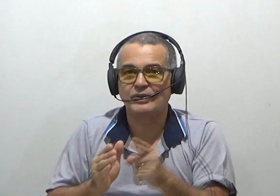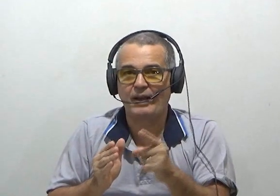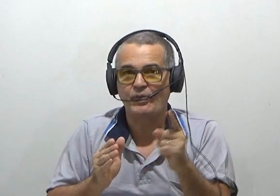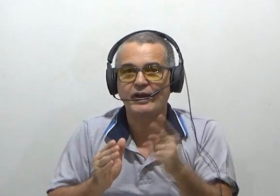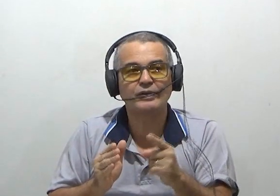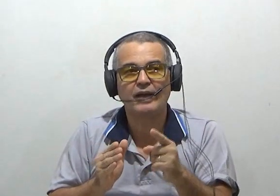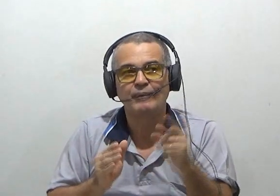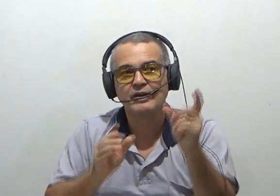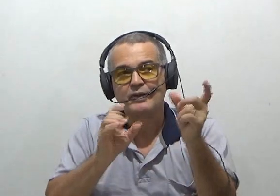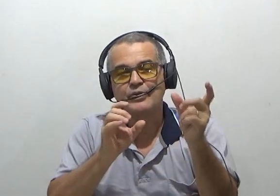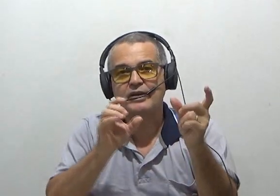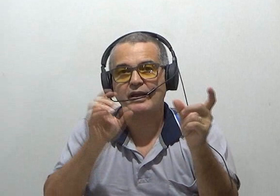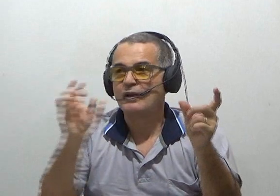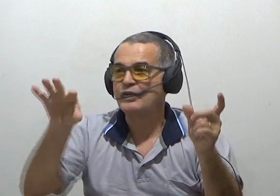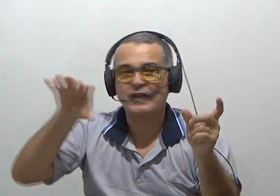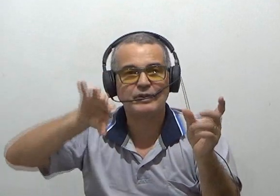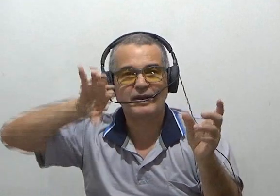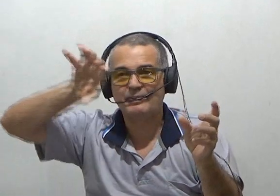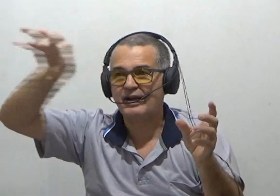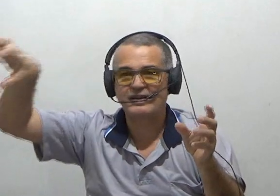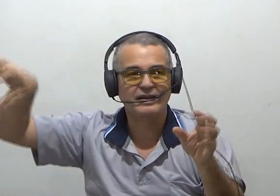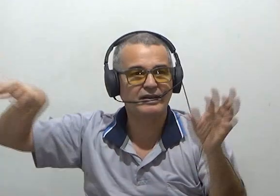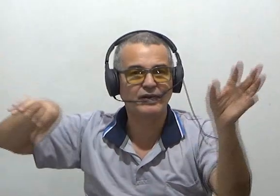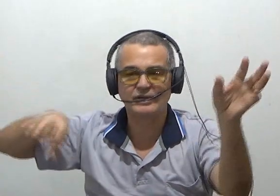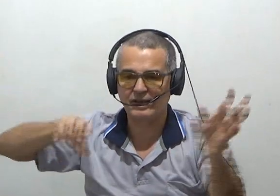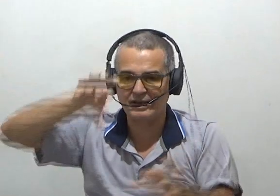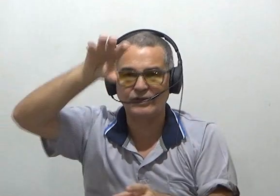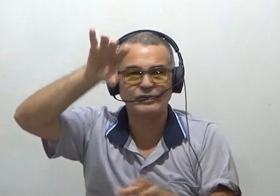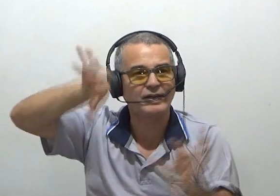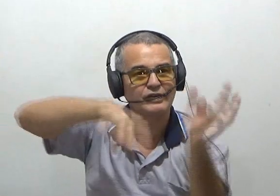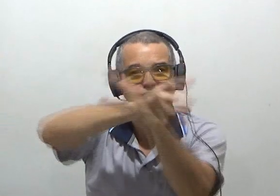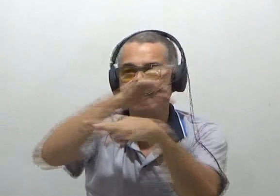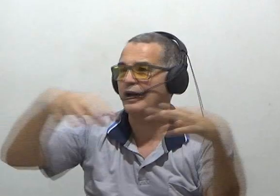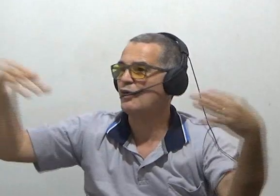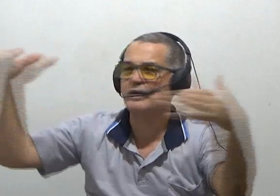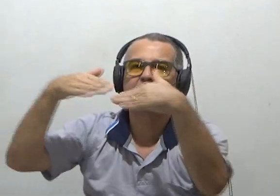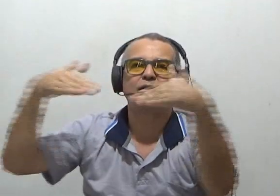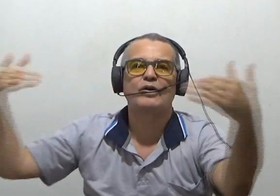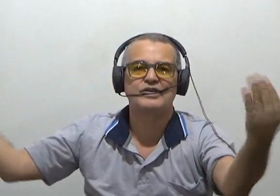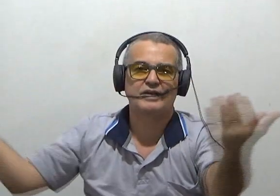vezes não dá. Por que não dá? Porque o intérprete pega a palavra daqui, a outra ali, a outra acolá,